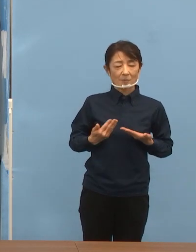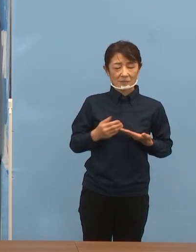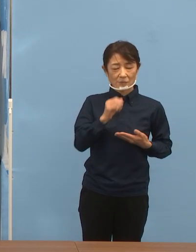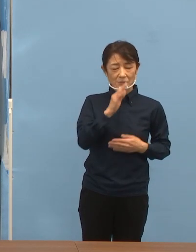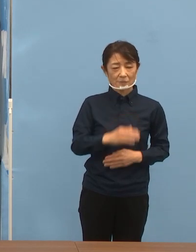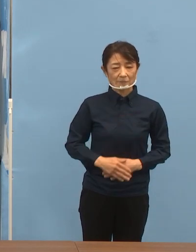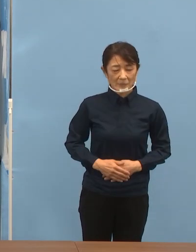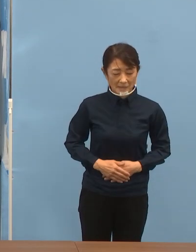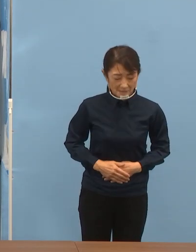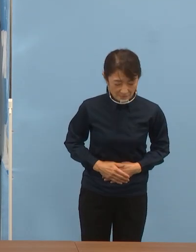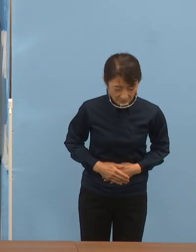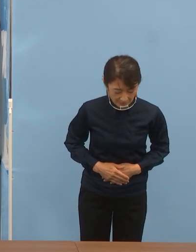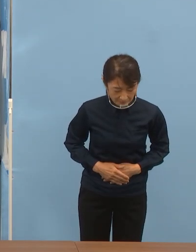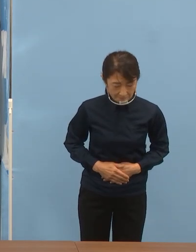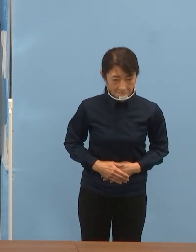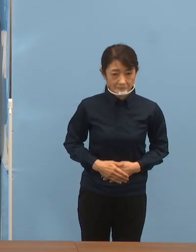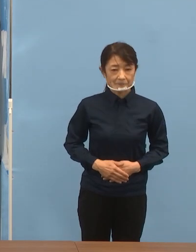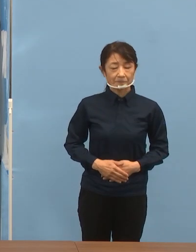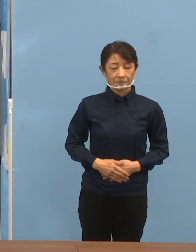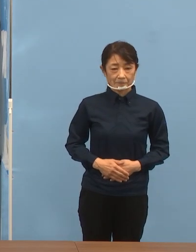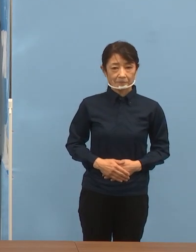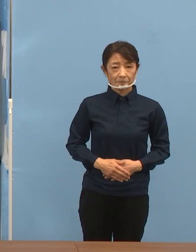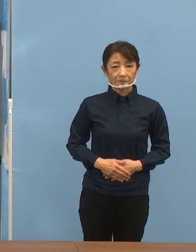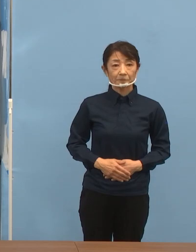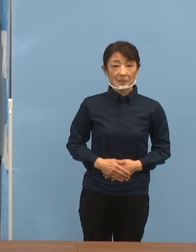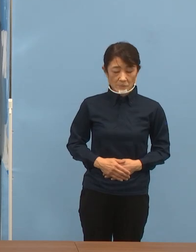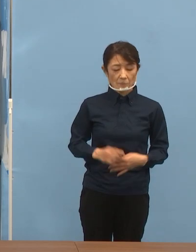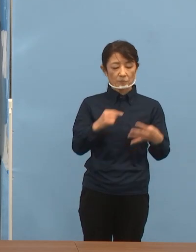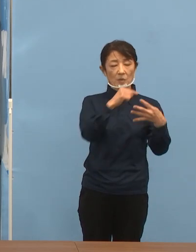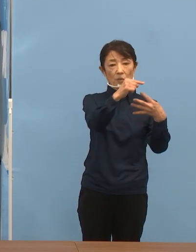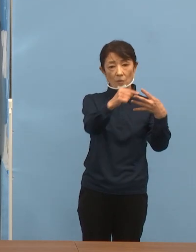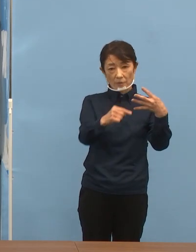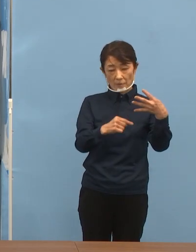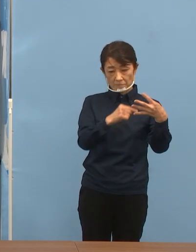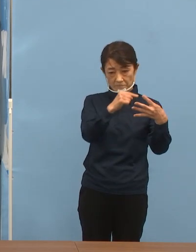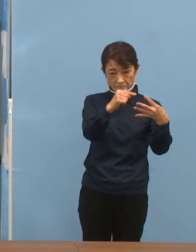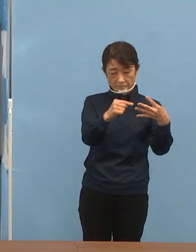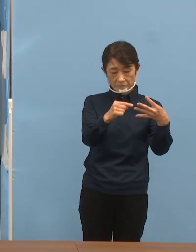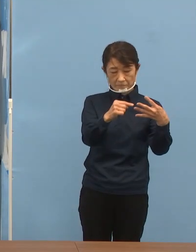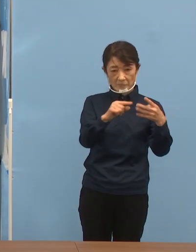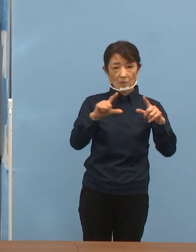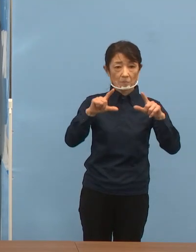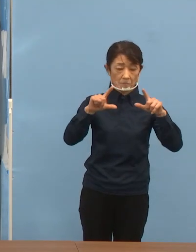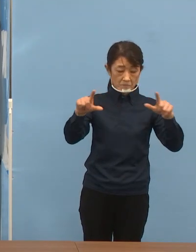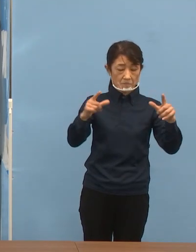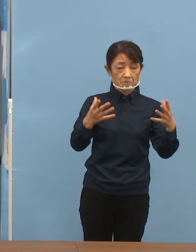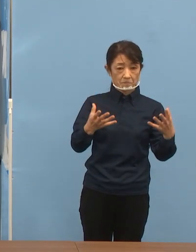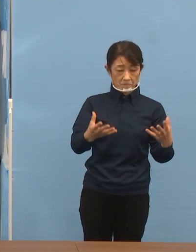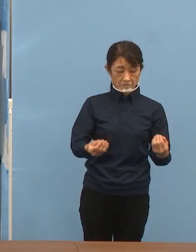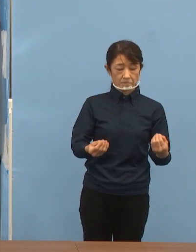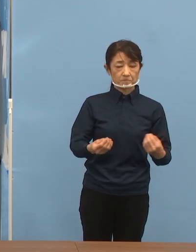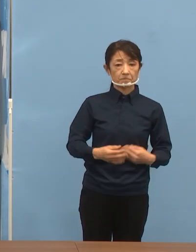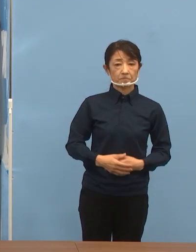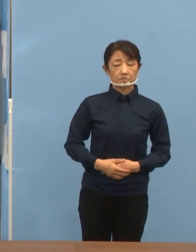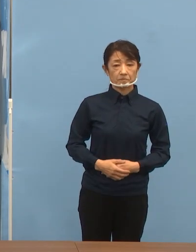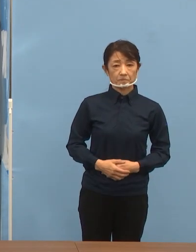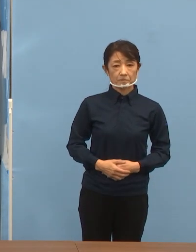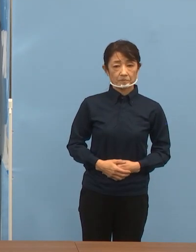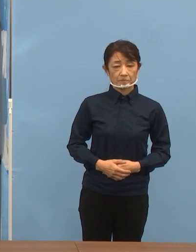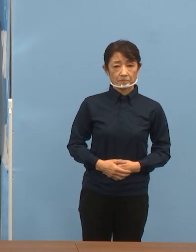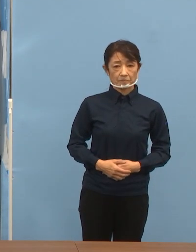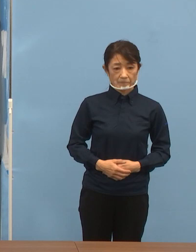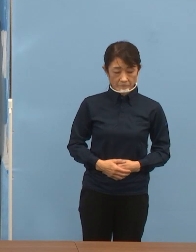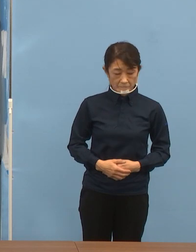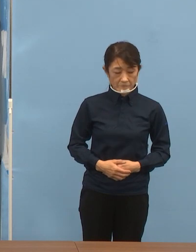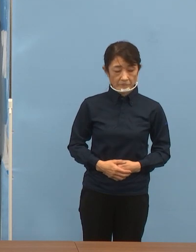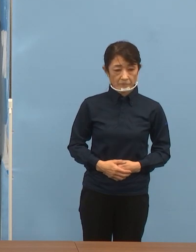お願い申し上げます。今日私の方から冒頭4件についてご発言をさせていただきました。 それでは